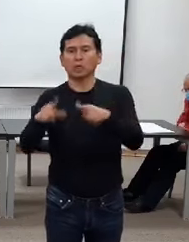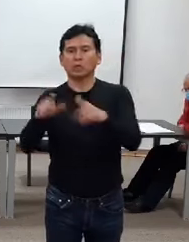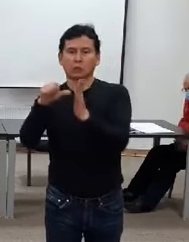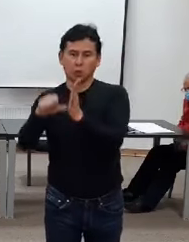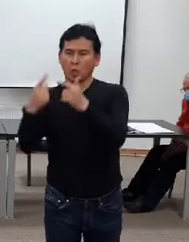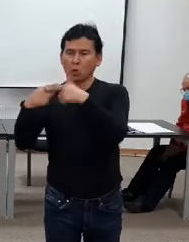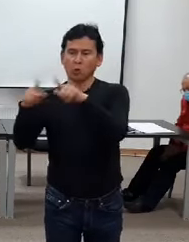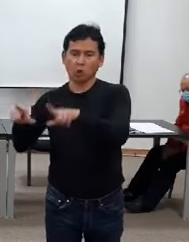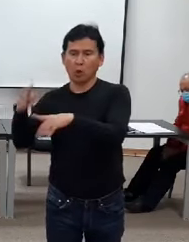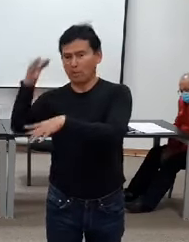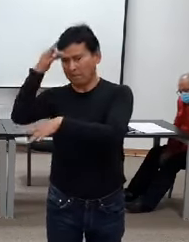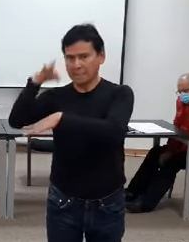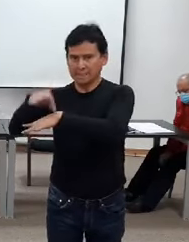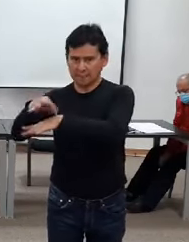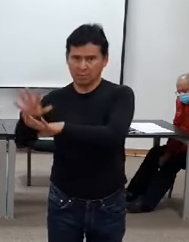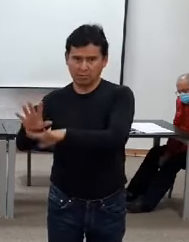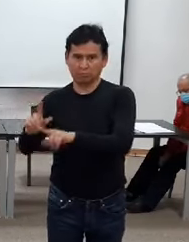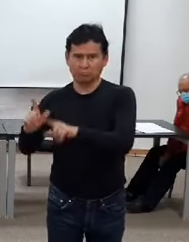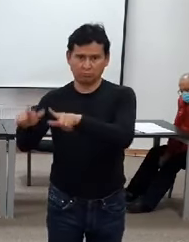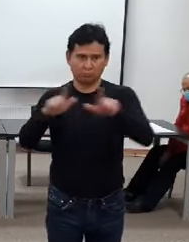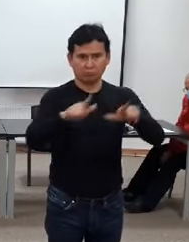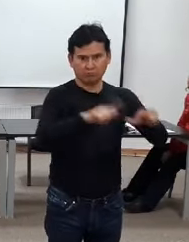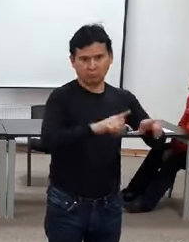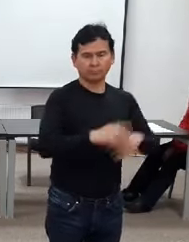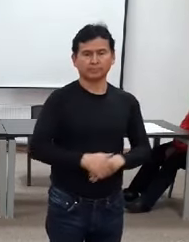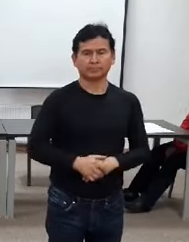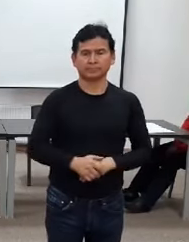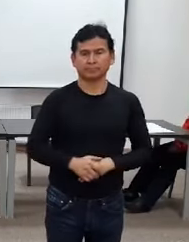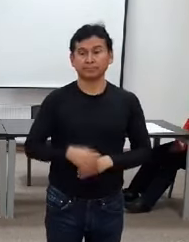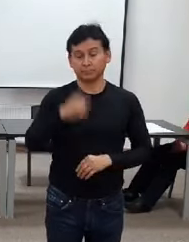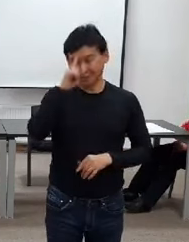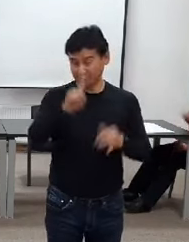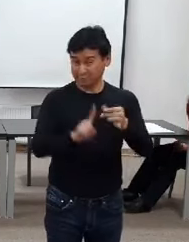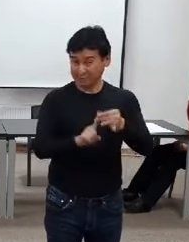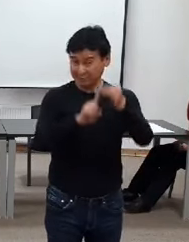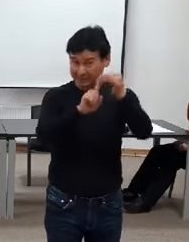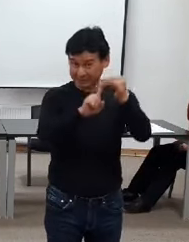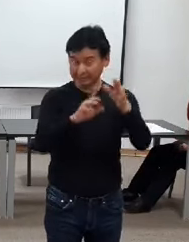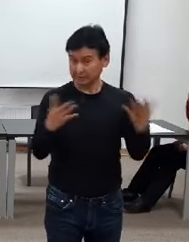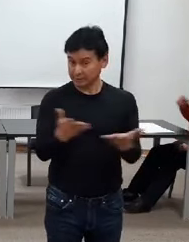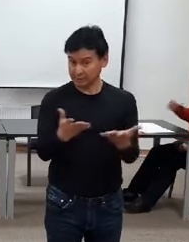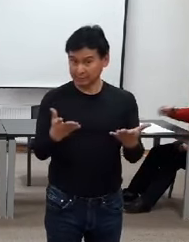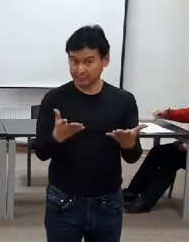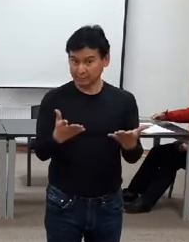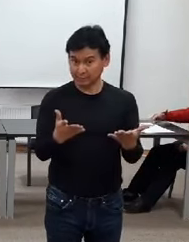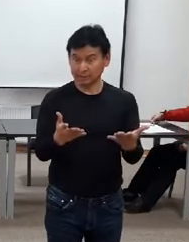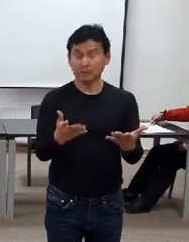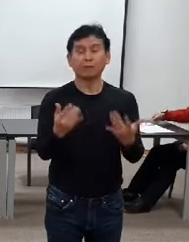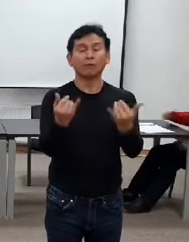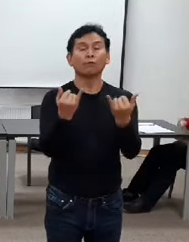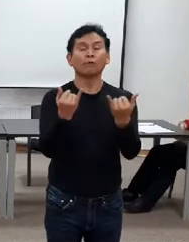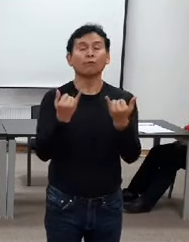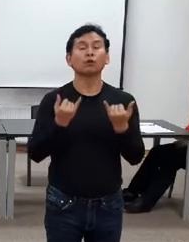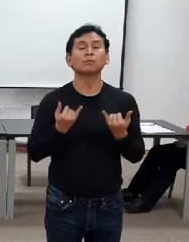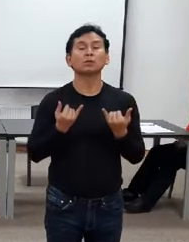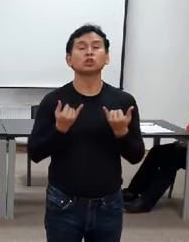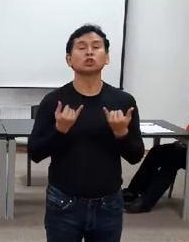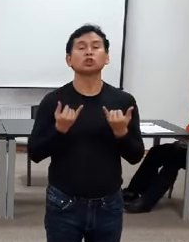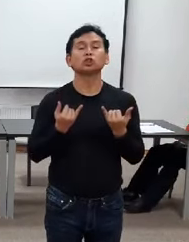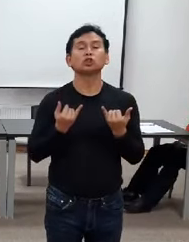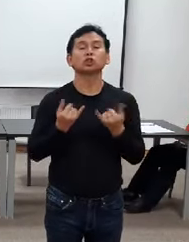un paciente de medicina. Perfecto. Principalmente El mesón de informaciones central,